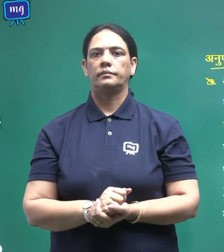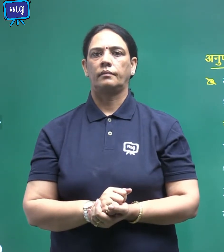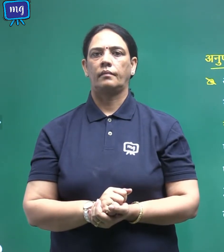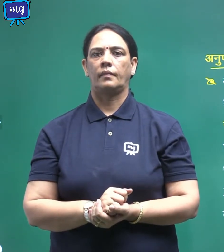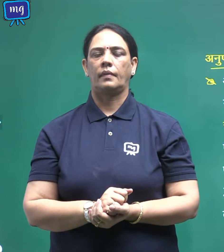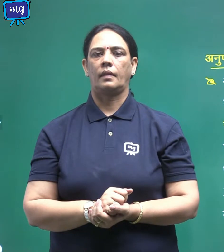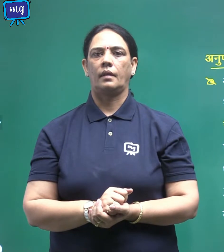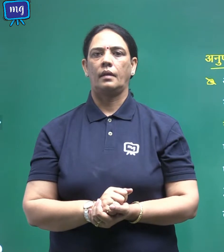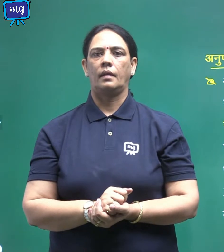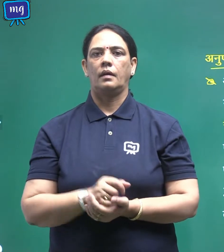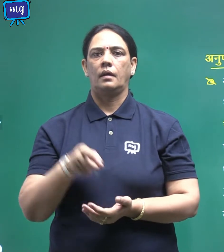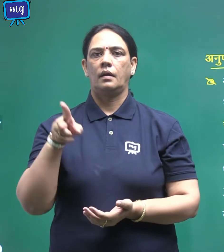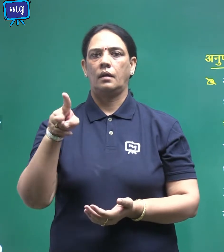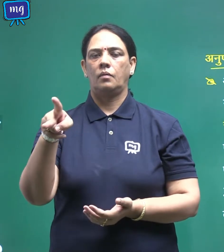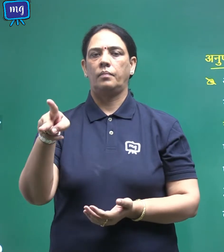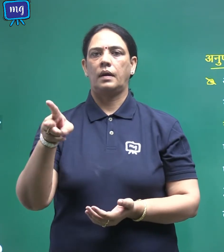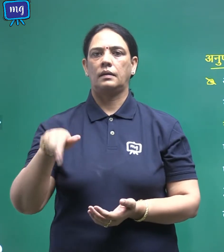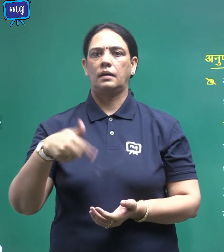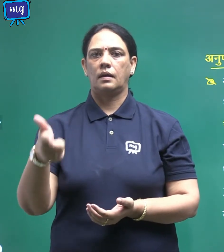अनुपात का